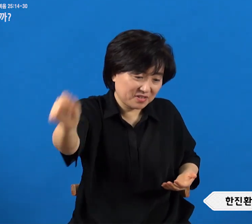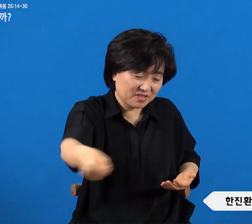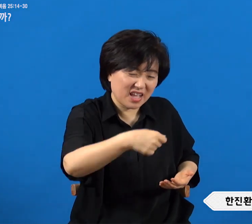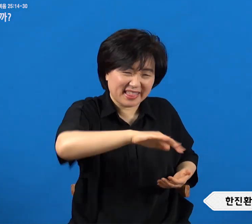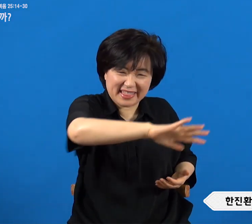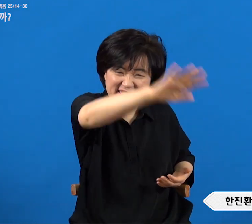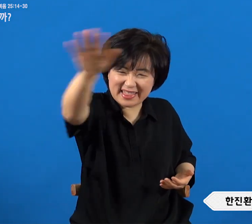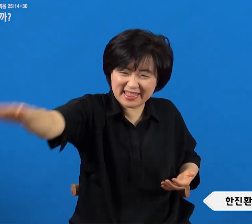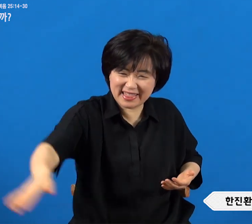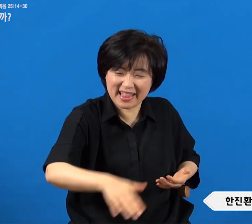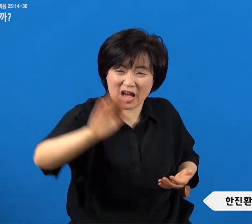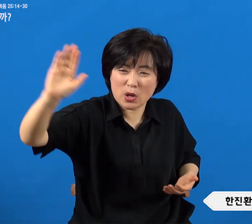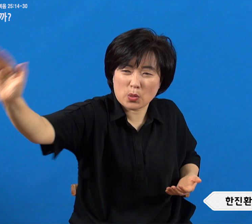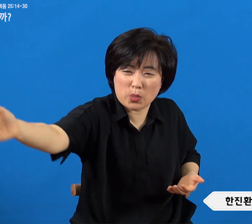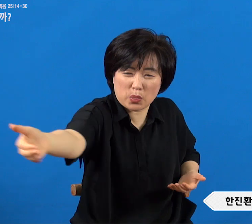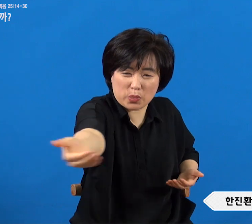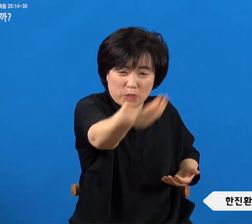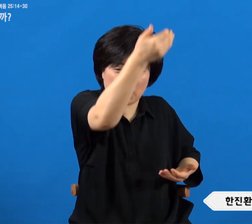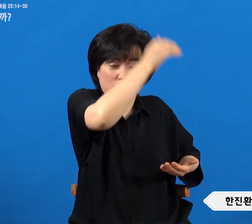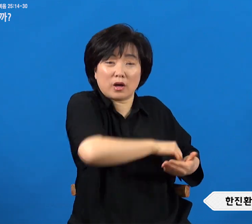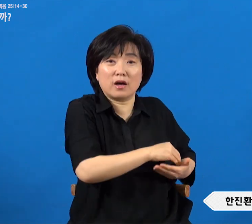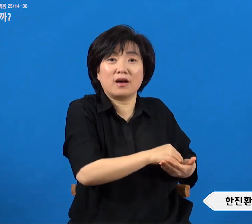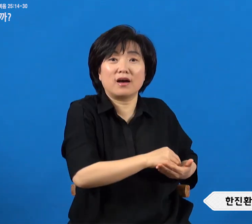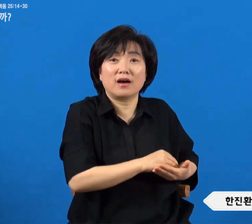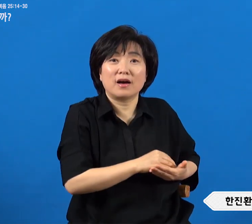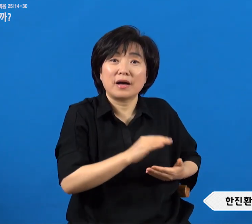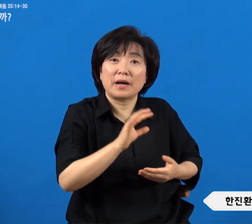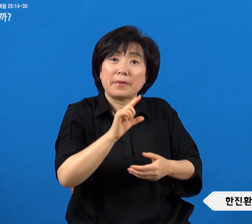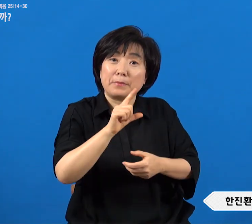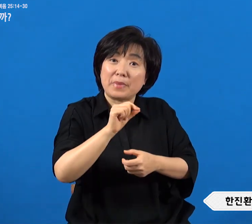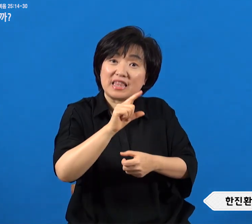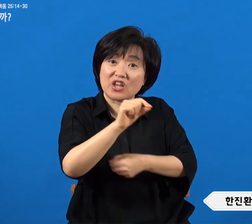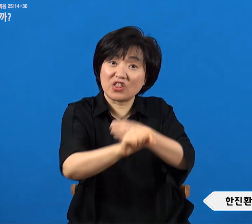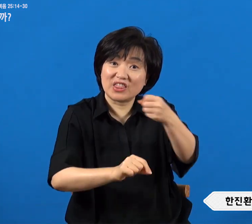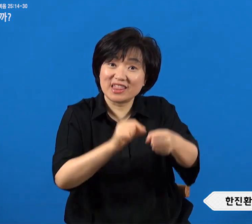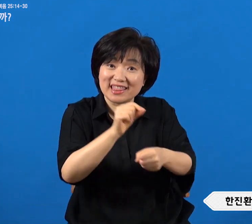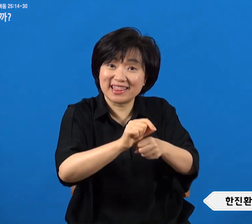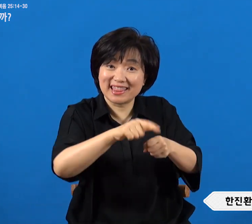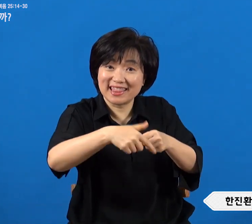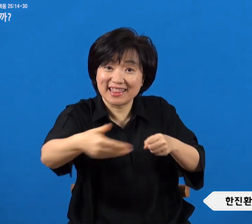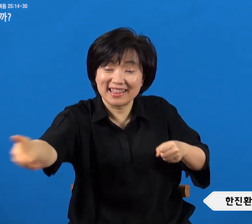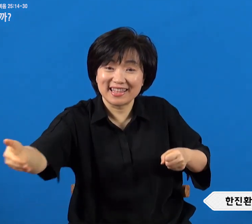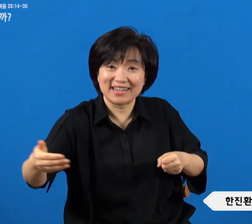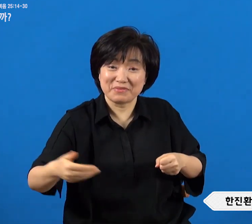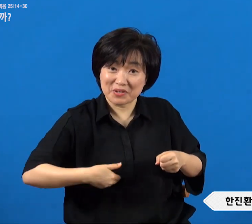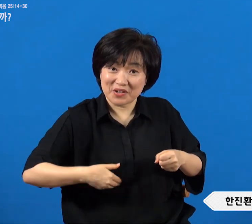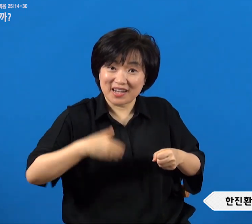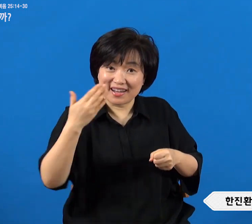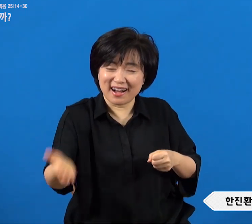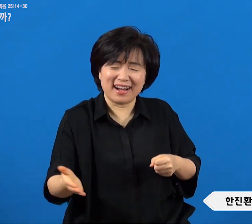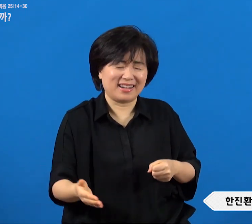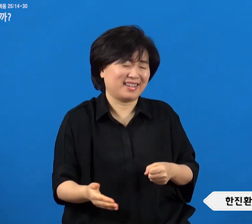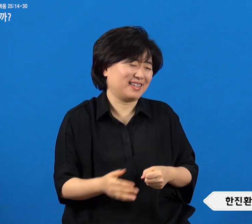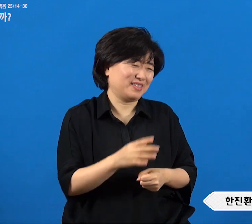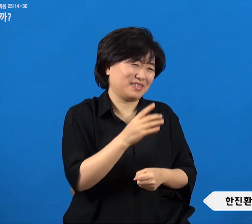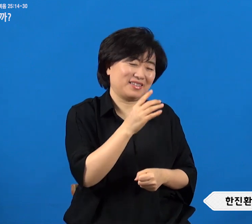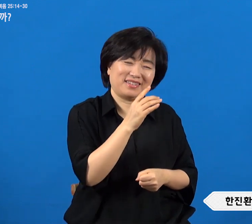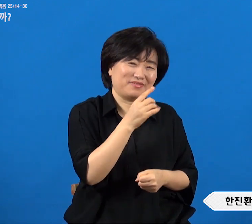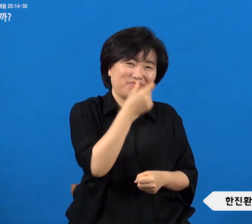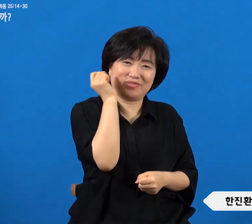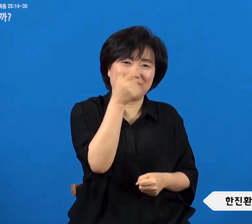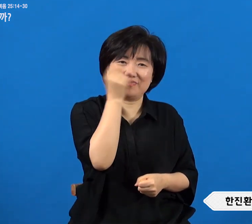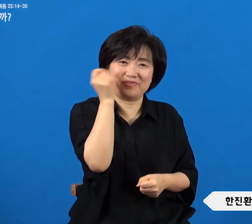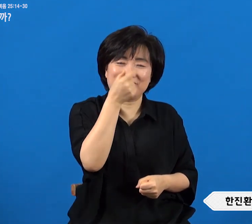걸릴까요? 10,000년 하면 될까요? 택도 없습니다. 조개 껍질 하나로 하루에 한 번